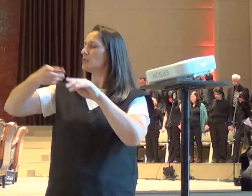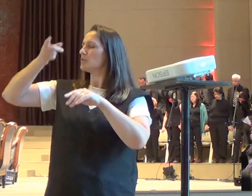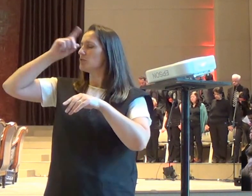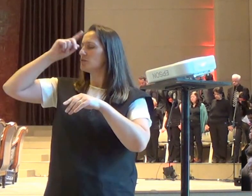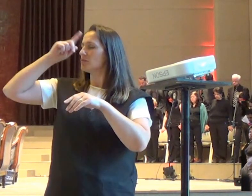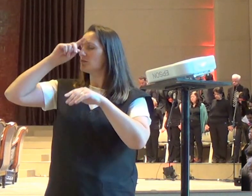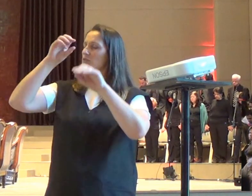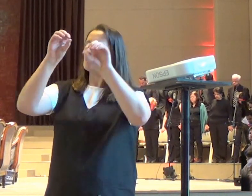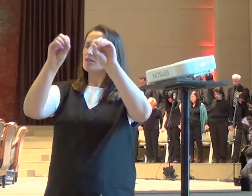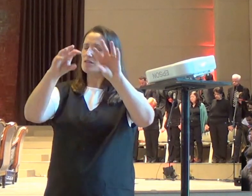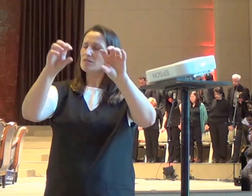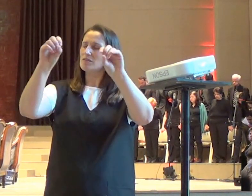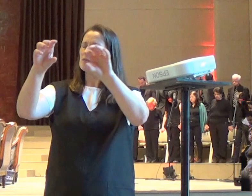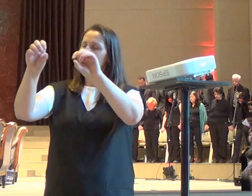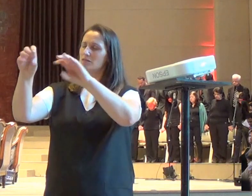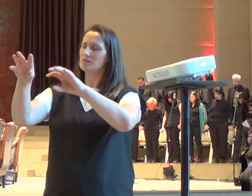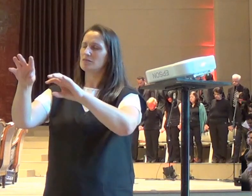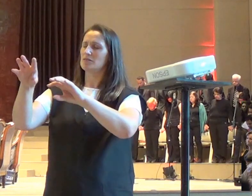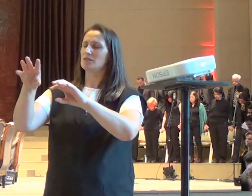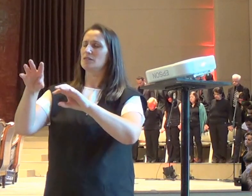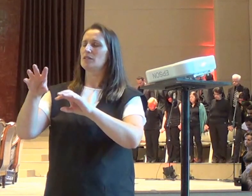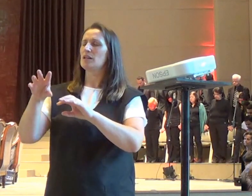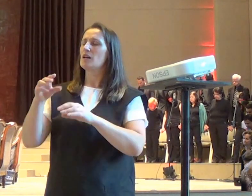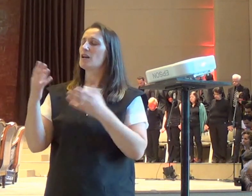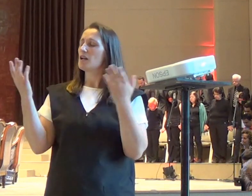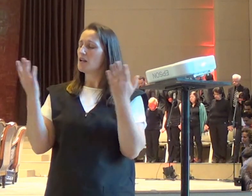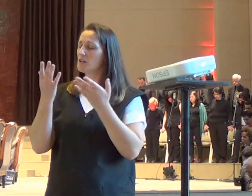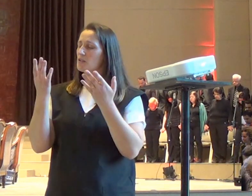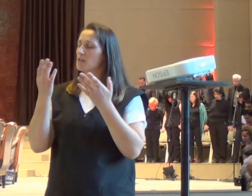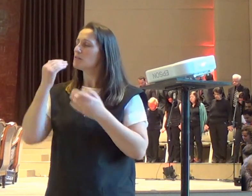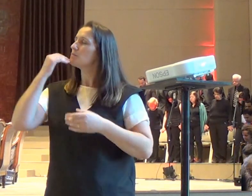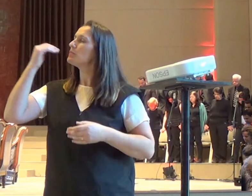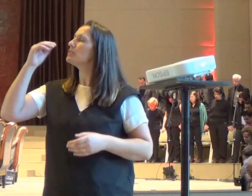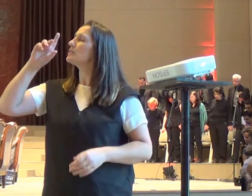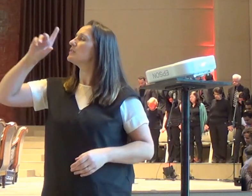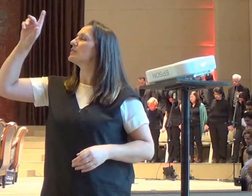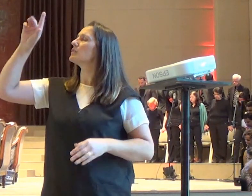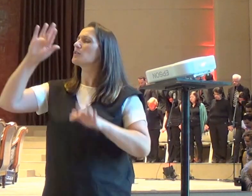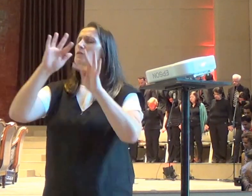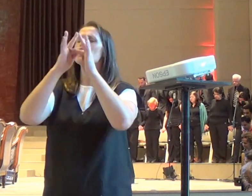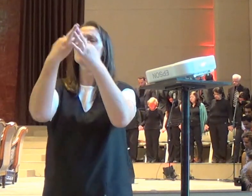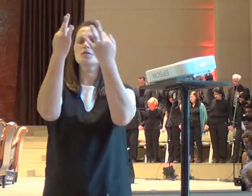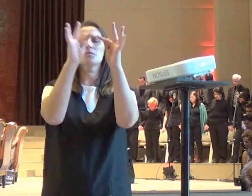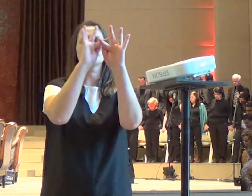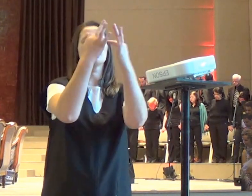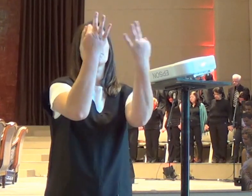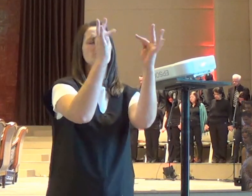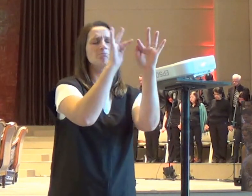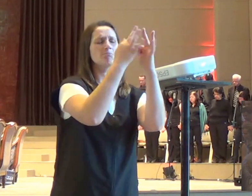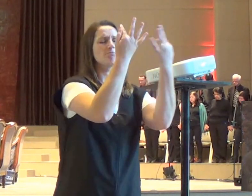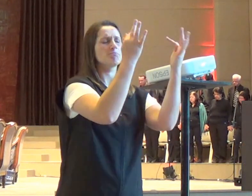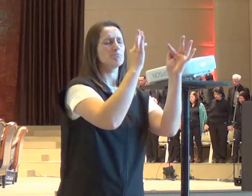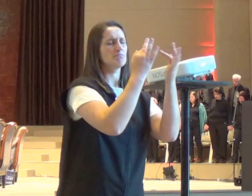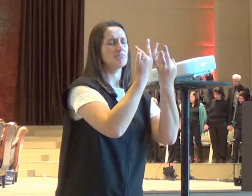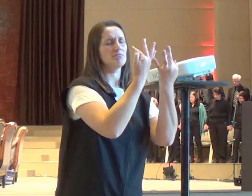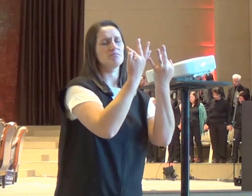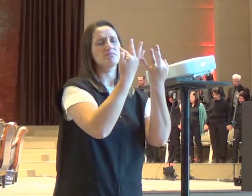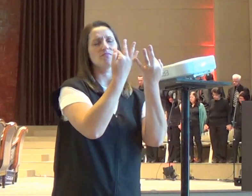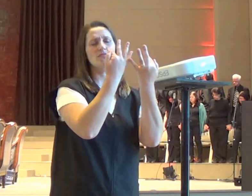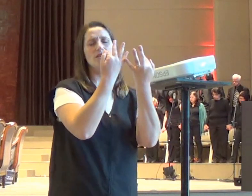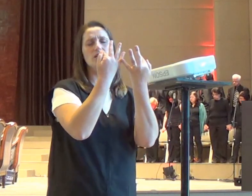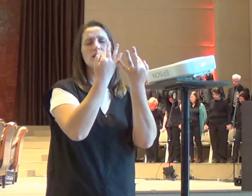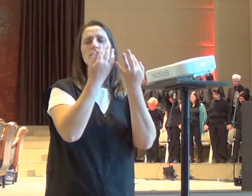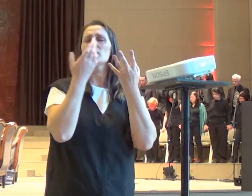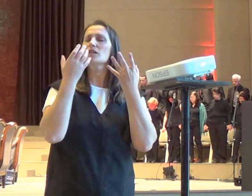o senhor molda e eu quero te pedir agora pela casa deles pela família deles pelos seus queridos quero pedir